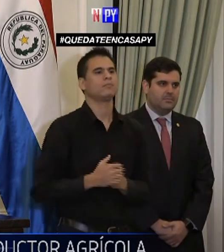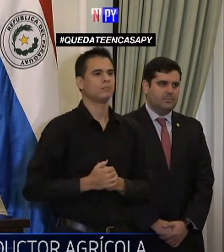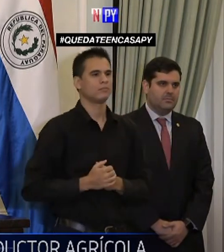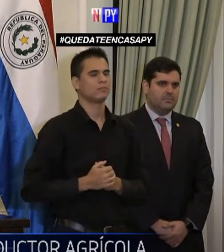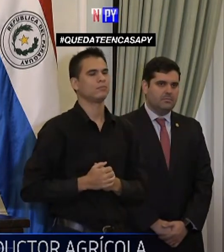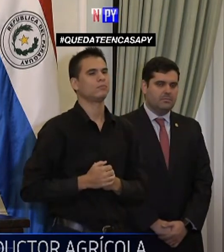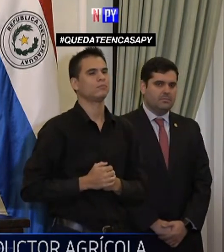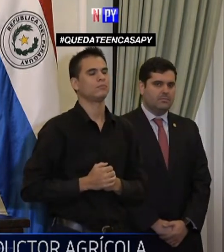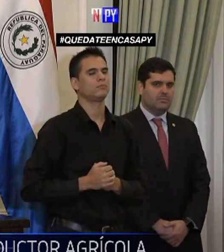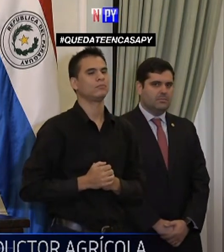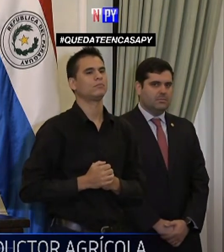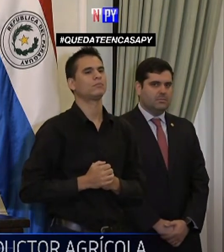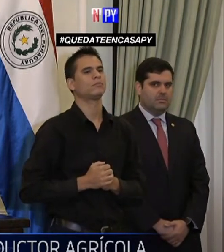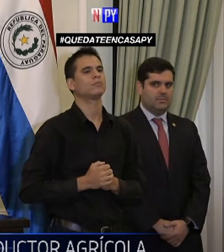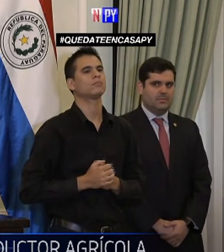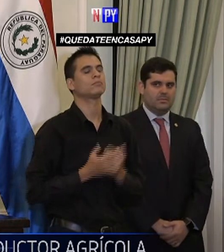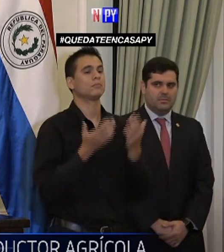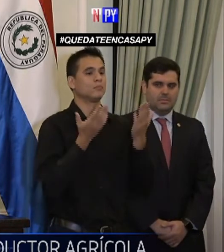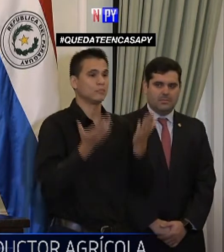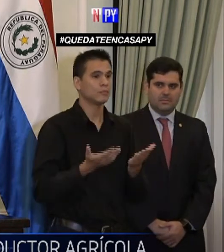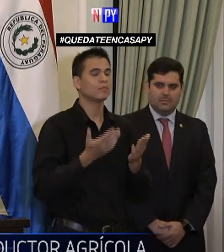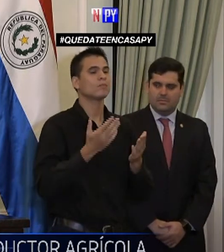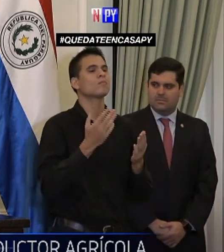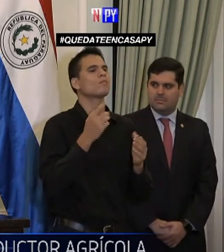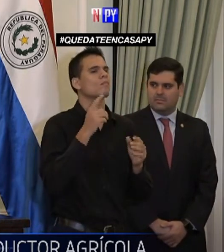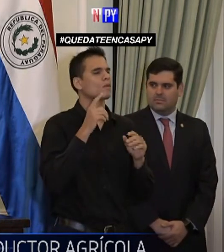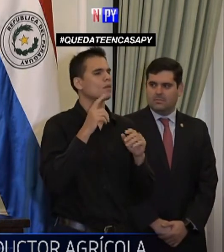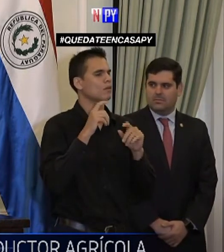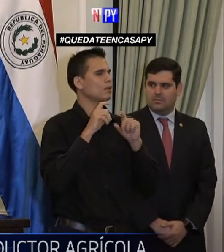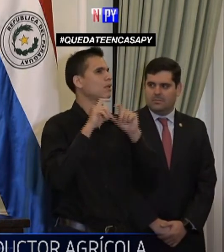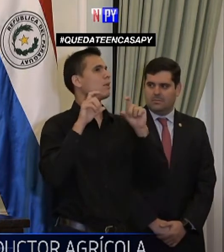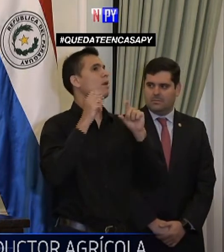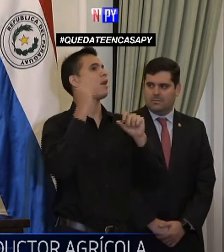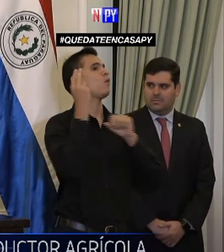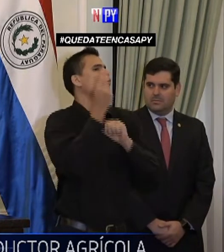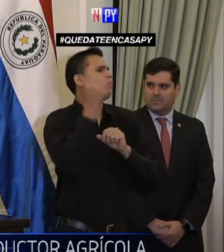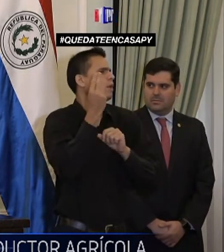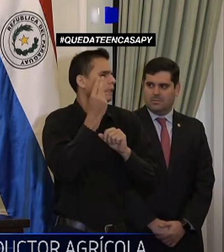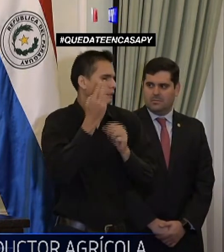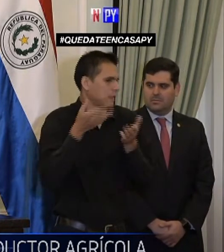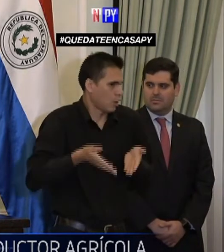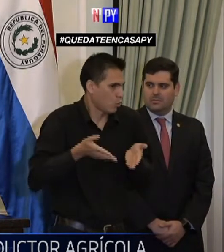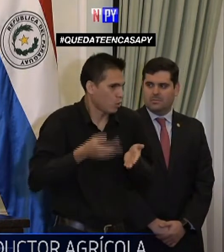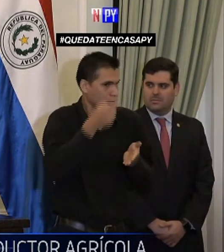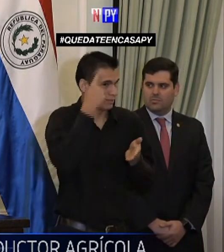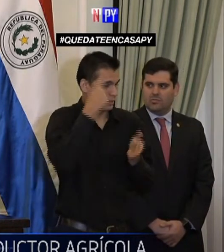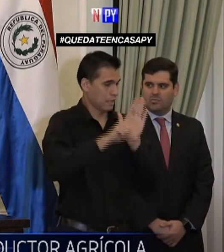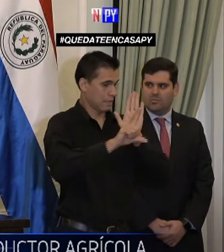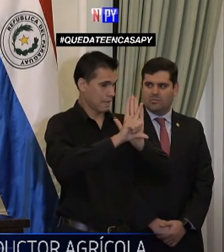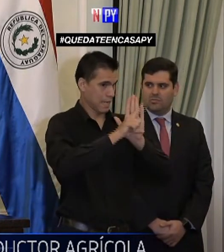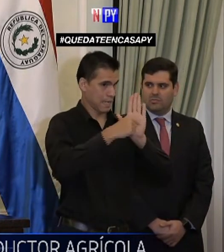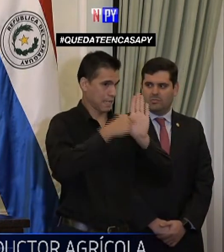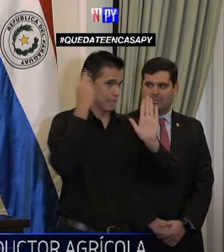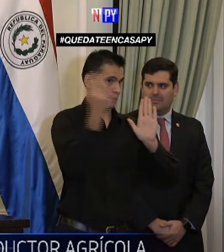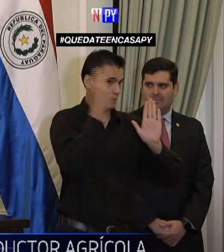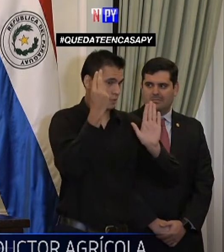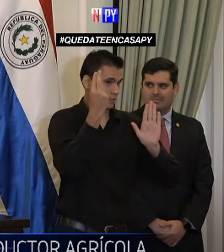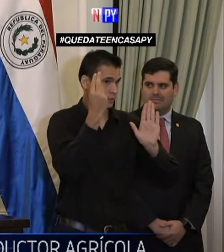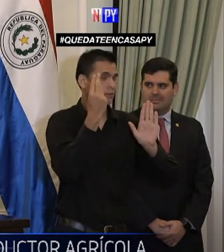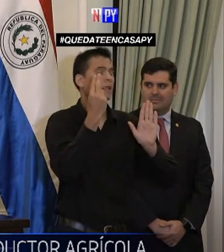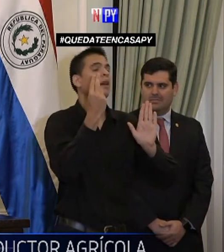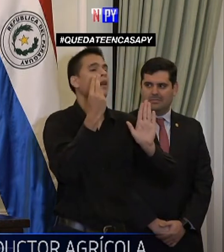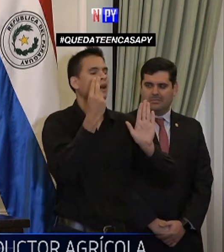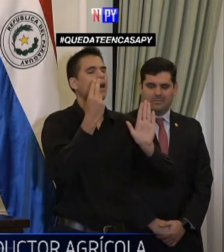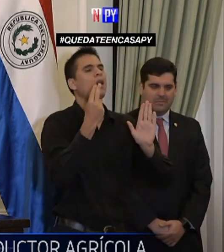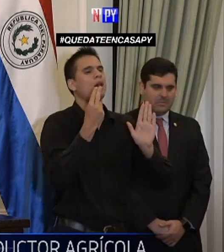Asimismo, dentro del paquete de emergencia, ustedes saben que hay de la ley de emergencia, hay un monto para capitalización